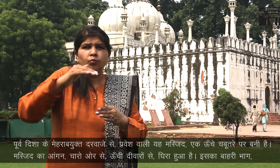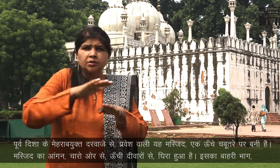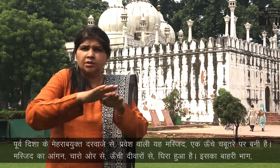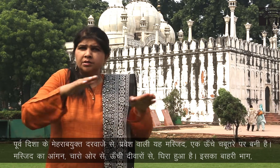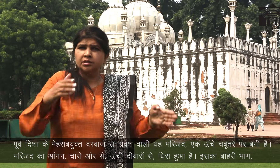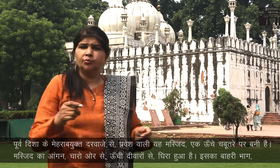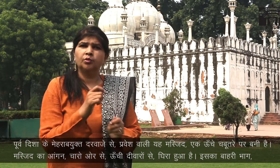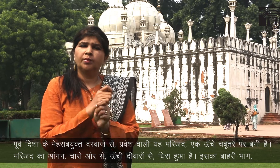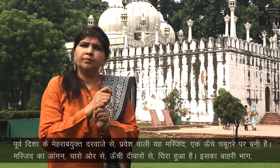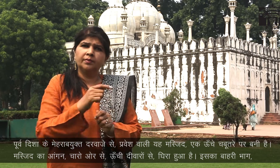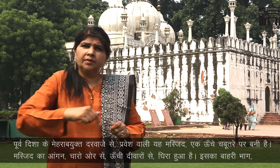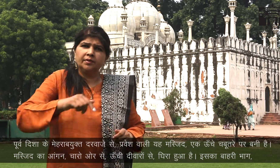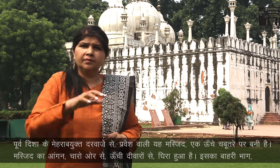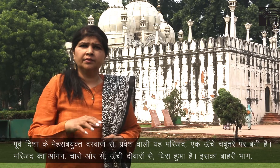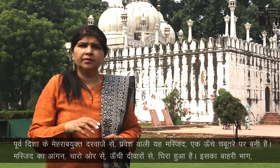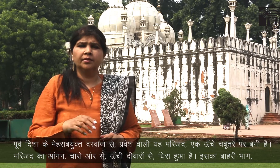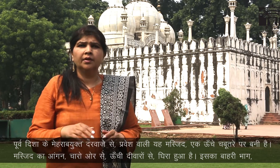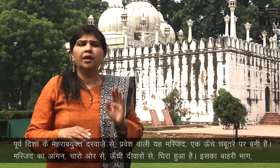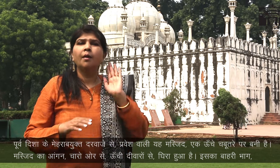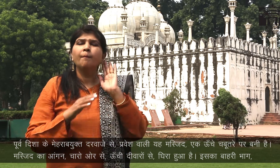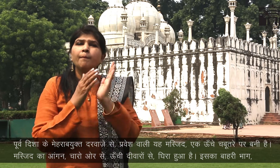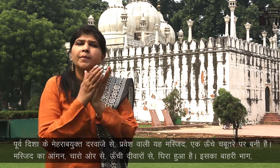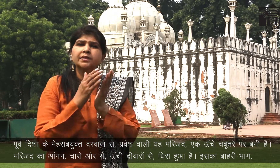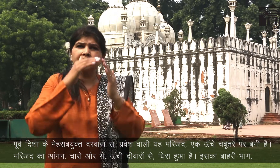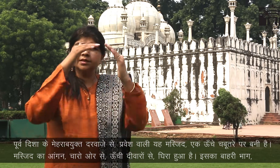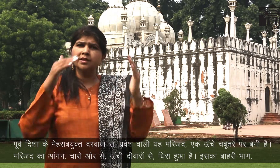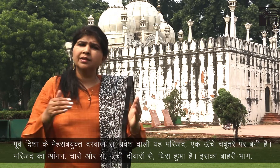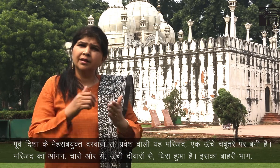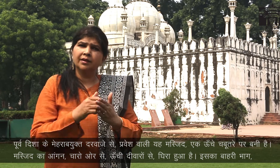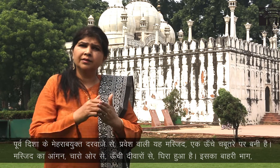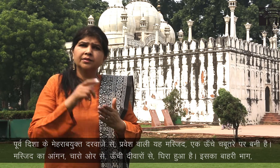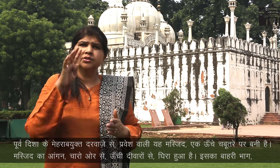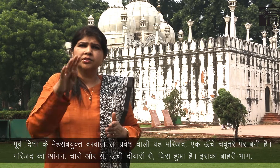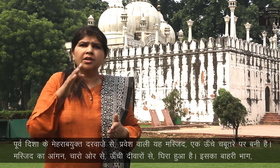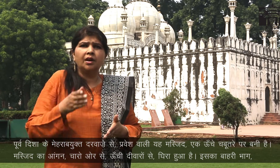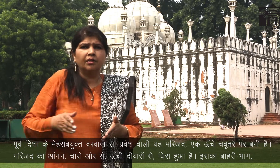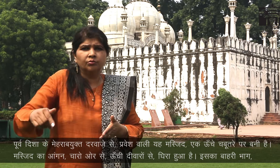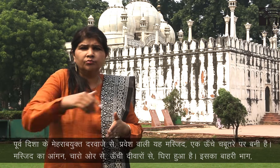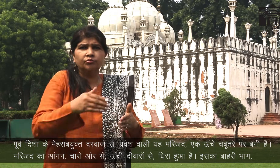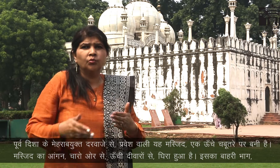है। मस्जिद का आंगन चारों ओर से ऊंची दीवारों से घिरा हुआ है।